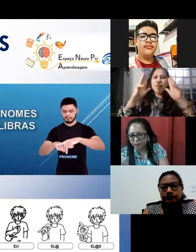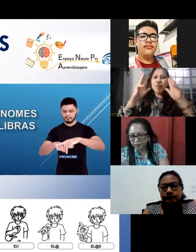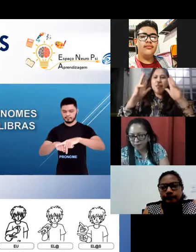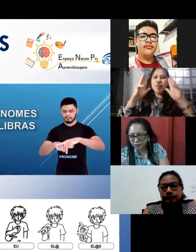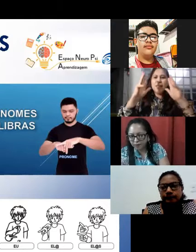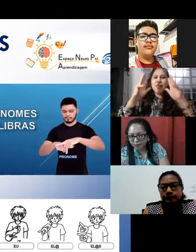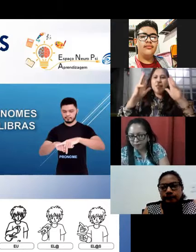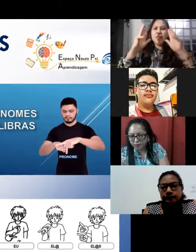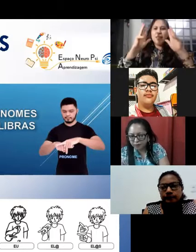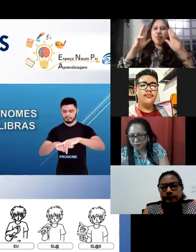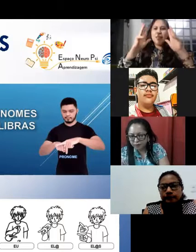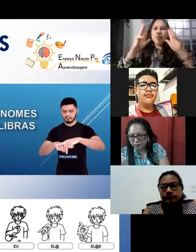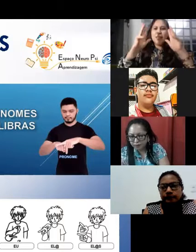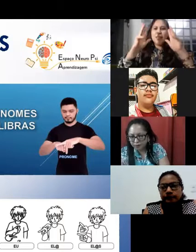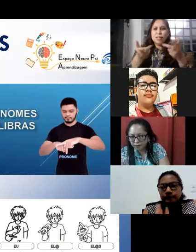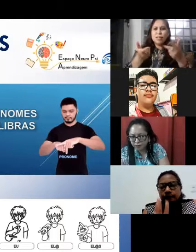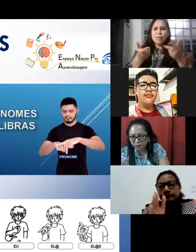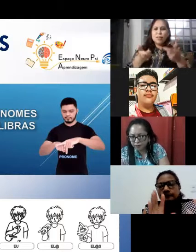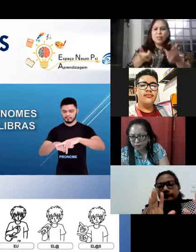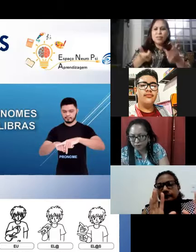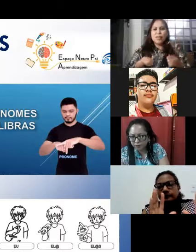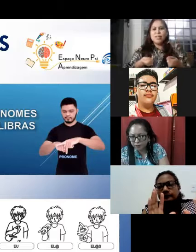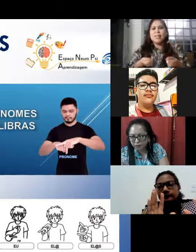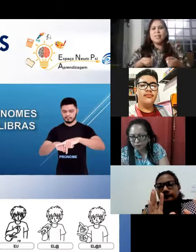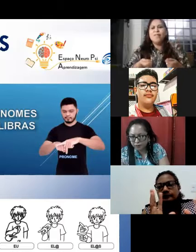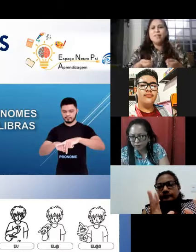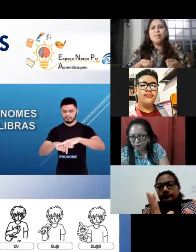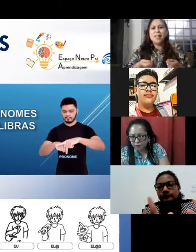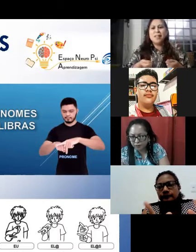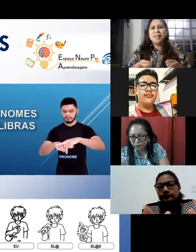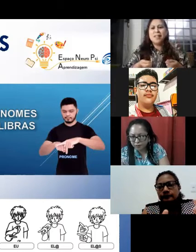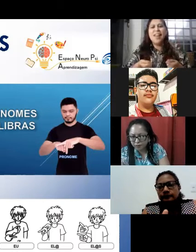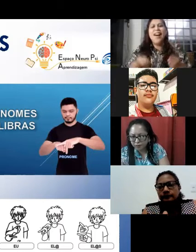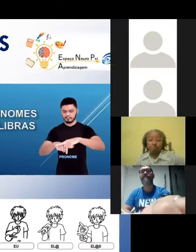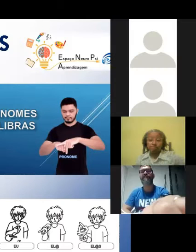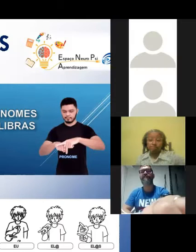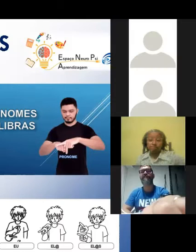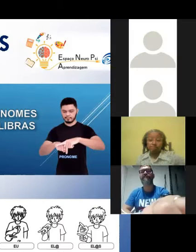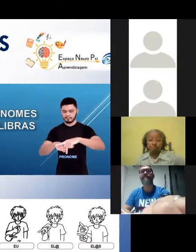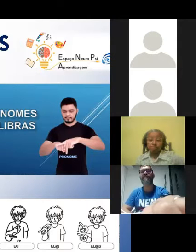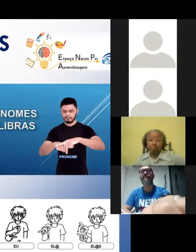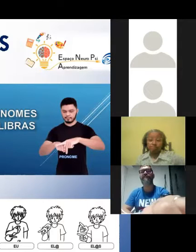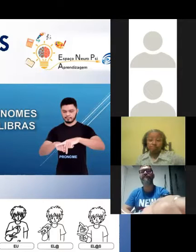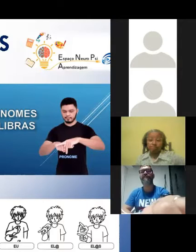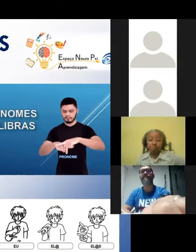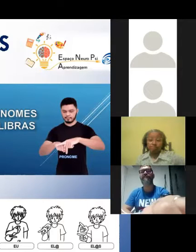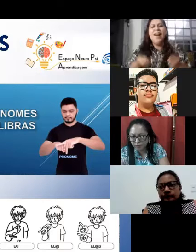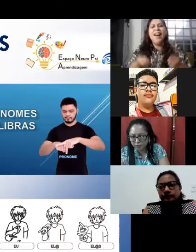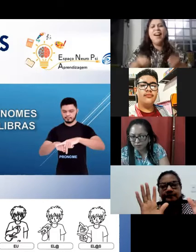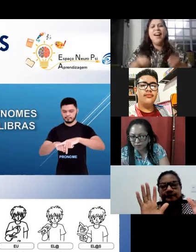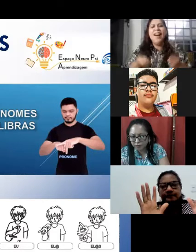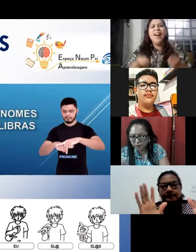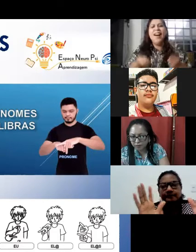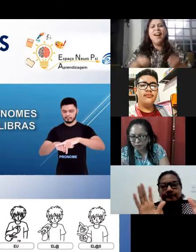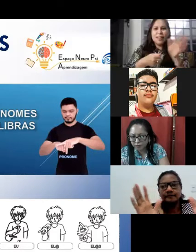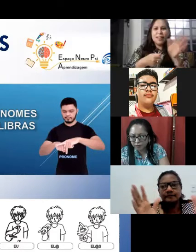Eficiente. Começa do dedinho, mindinho, vai baixando todos eles. Eficiente. Por isso que o ProLibras é